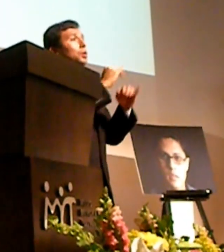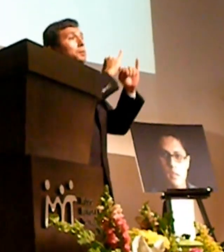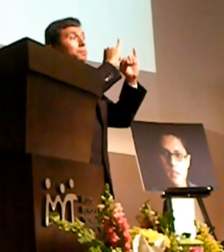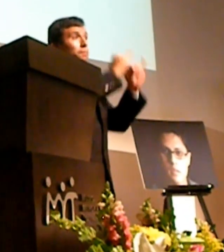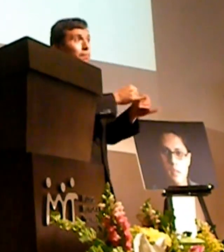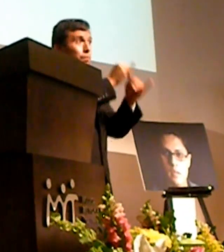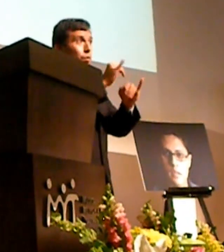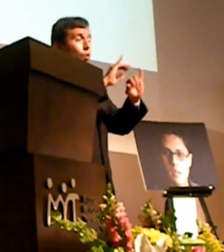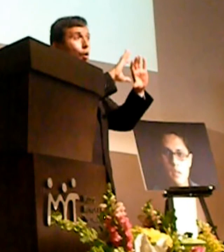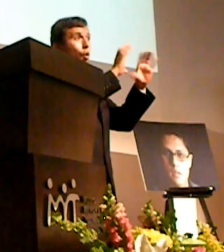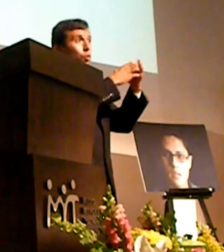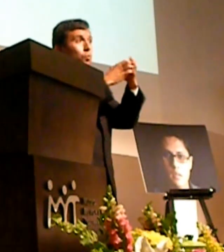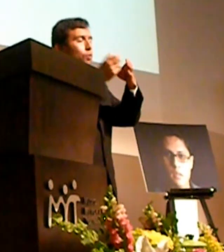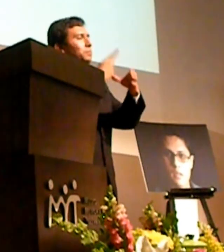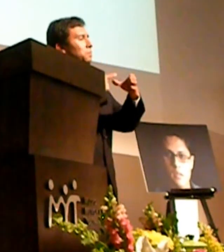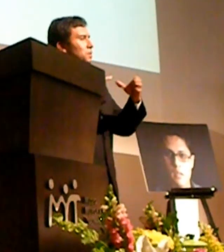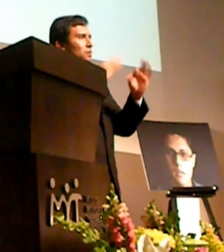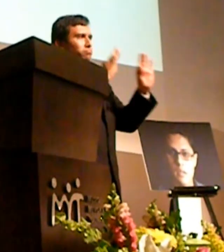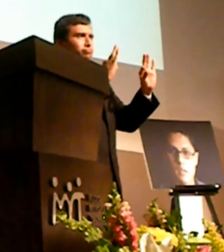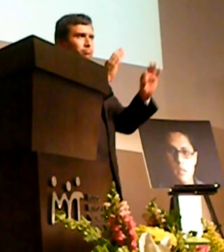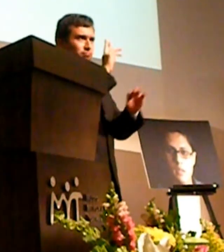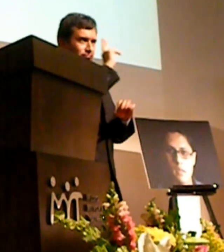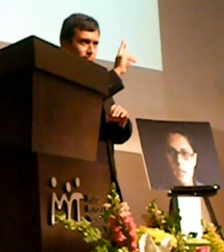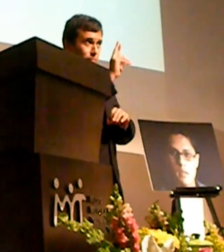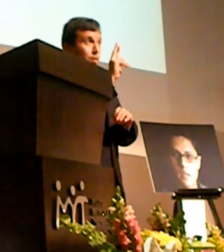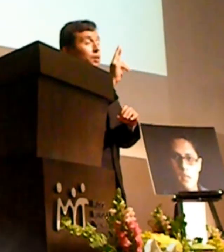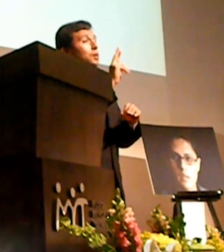corresponde. Pongamos cada quien lo que nos toca